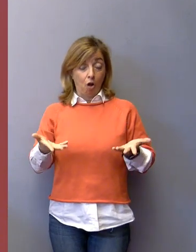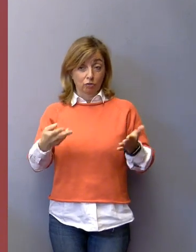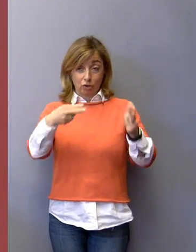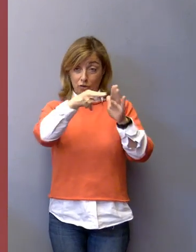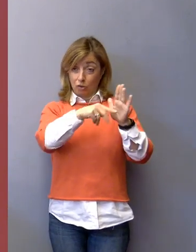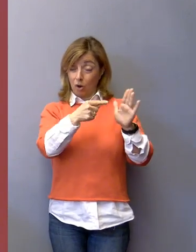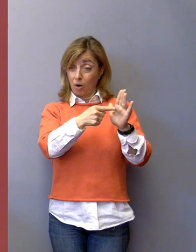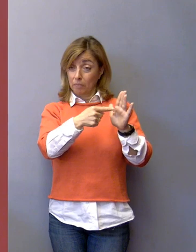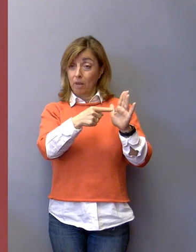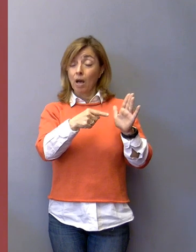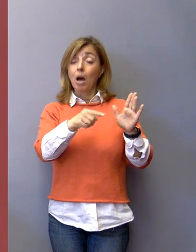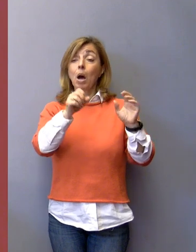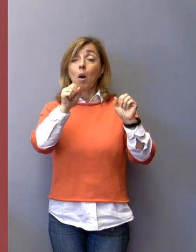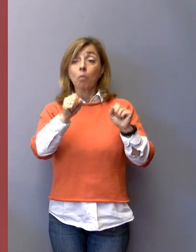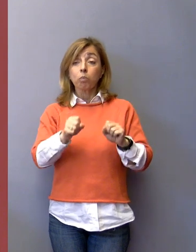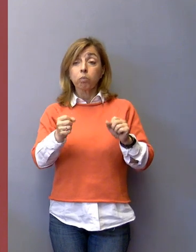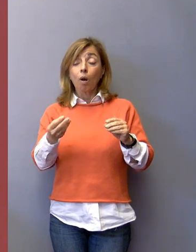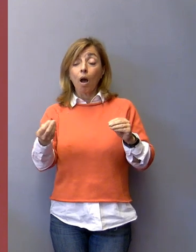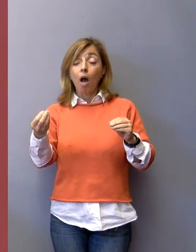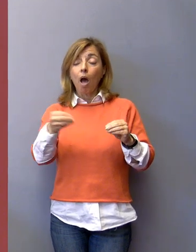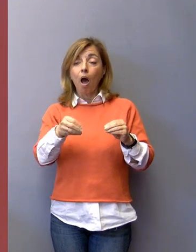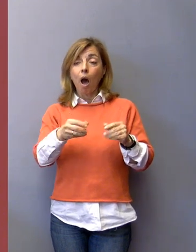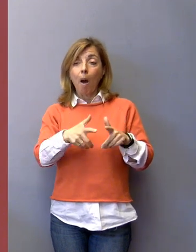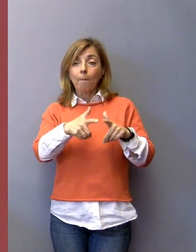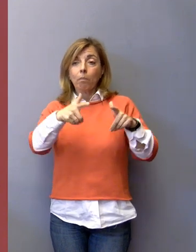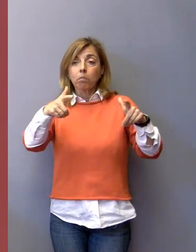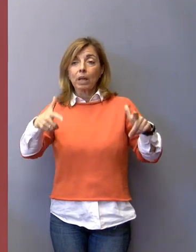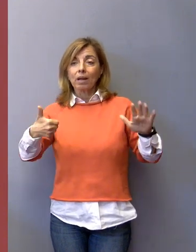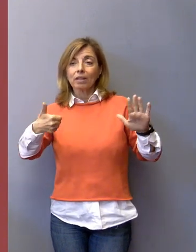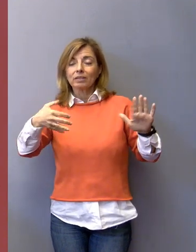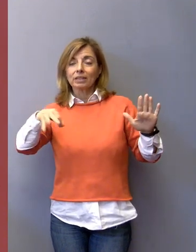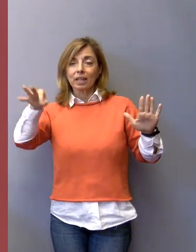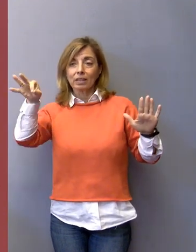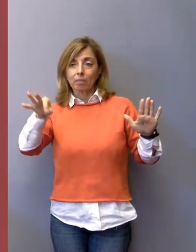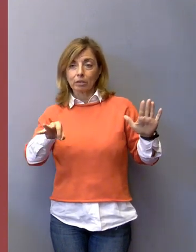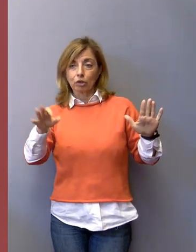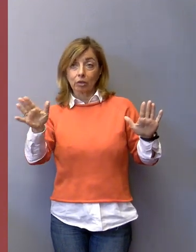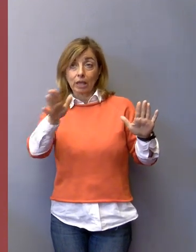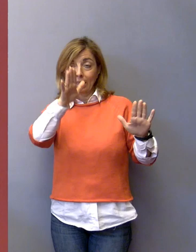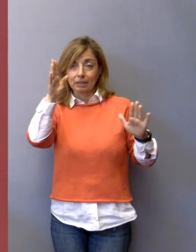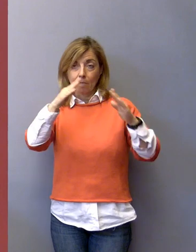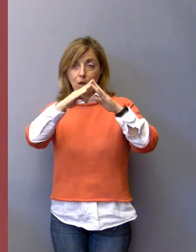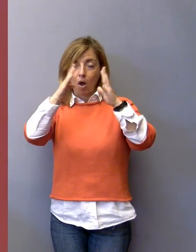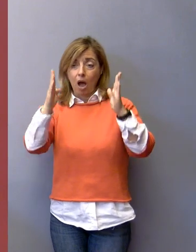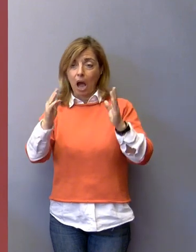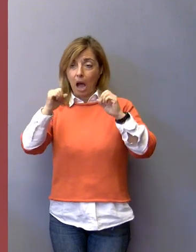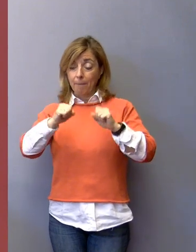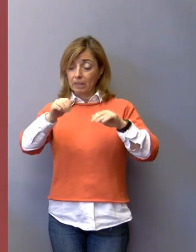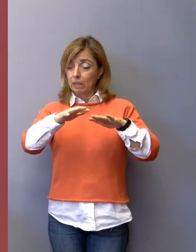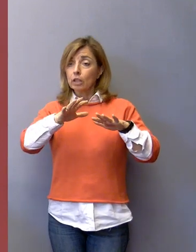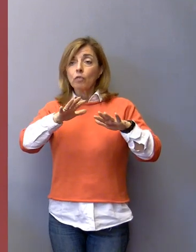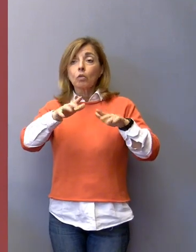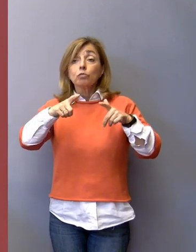norma si possono ampliare del 60 riferimento ad esempio l'abitativo in qualunque zona della città